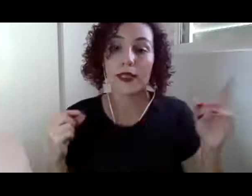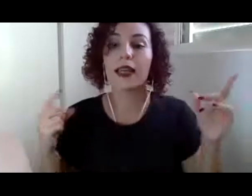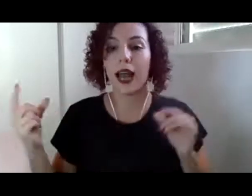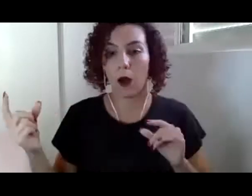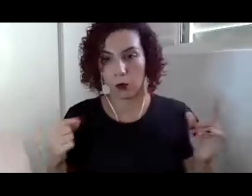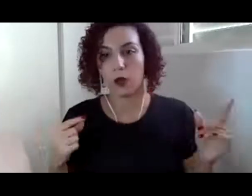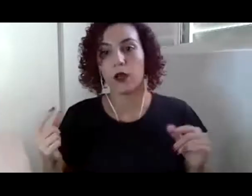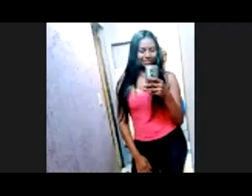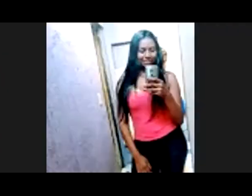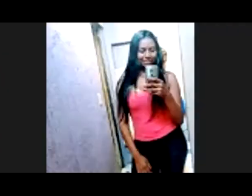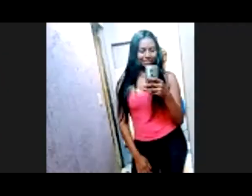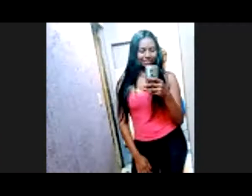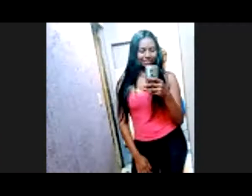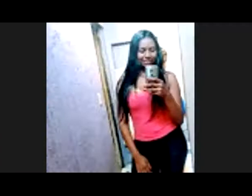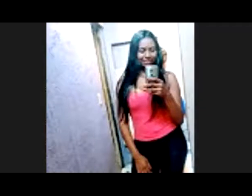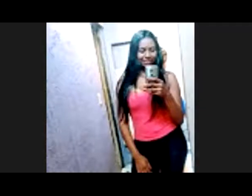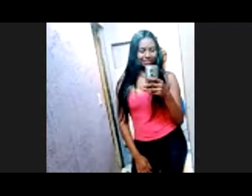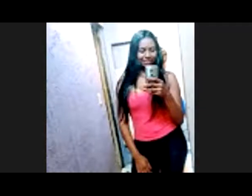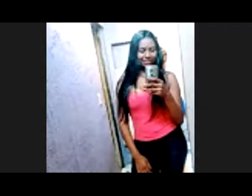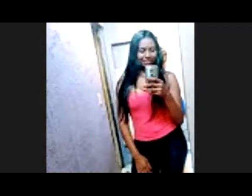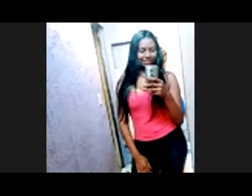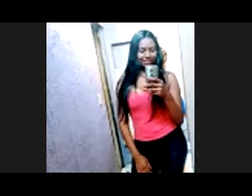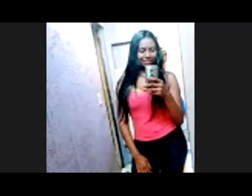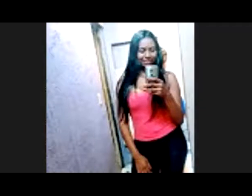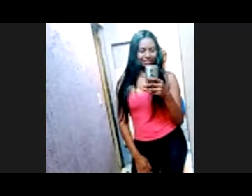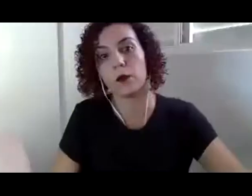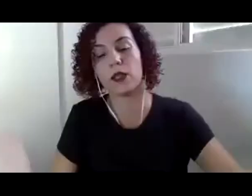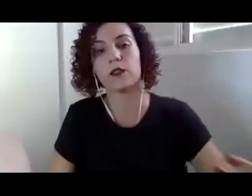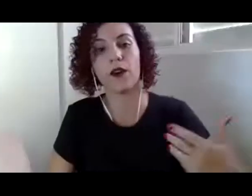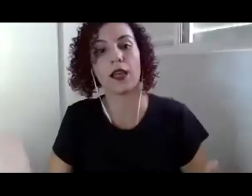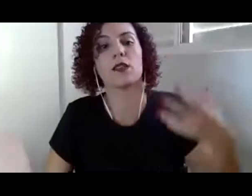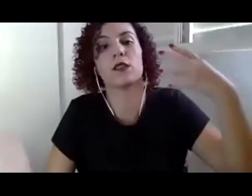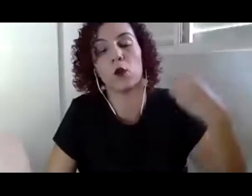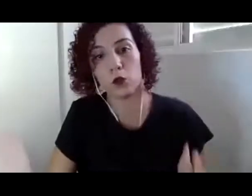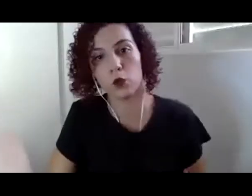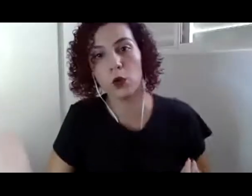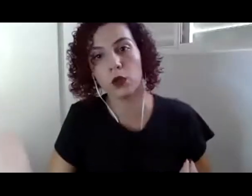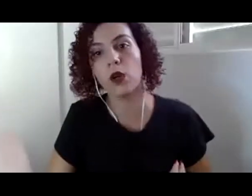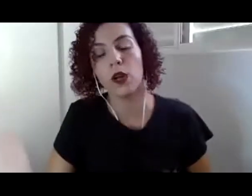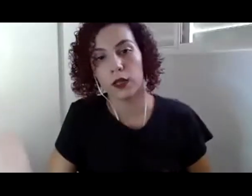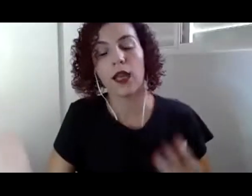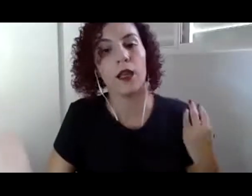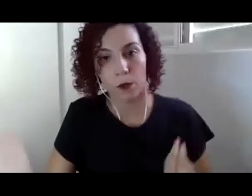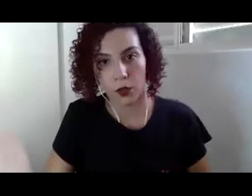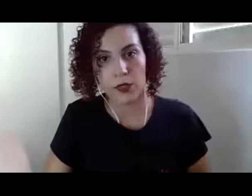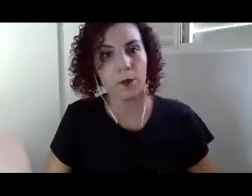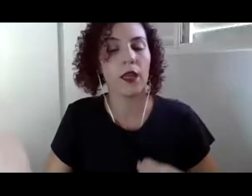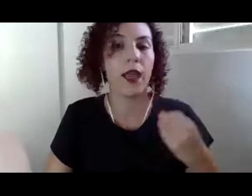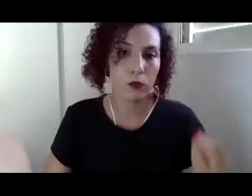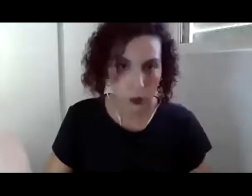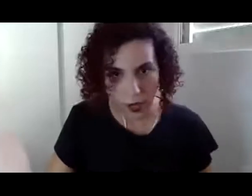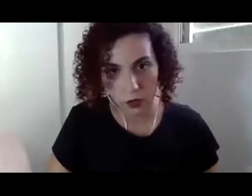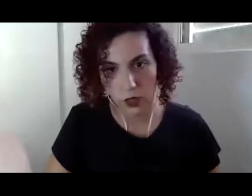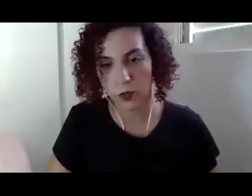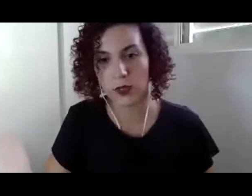com esse grau, tá? Então, normalmente, eles mesmos até se diferenciam, né? Se falar sou surdo, né? Pode saber,